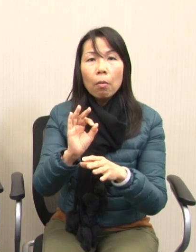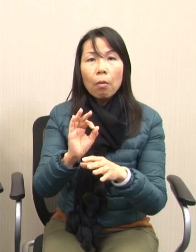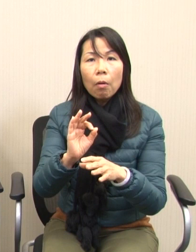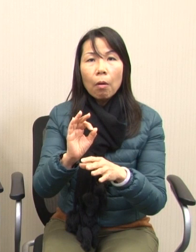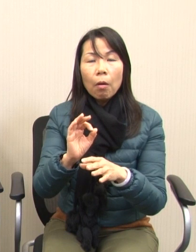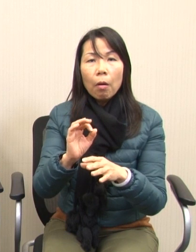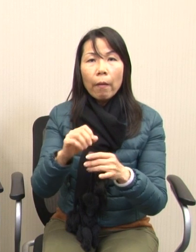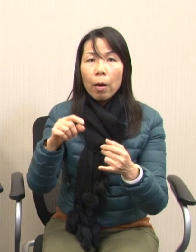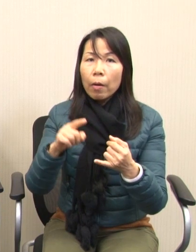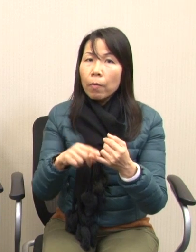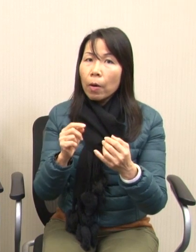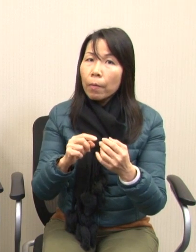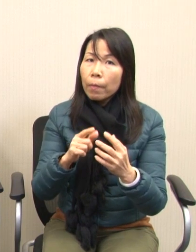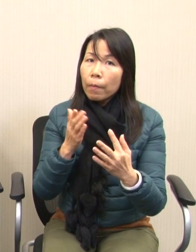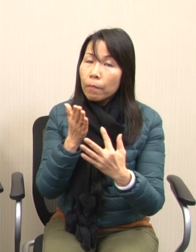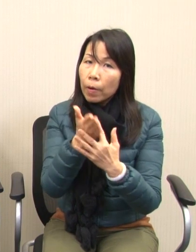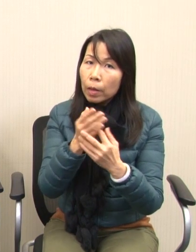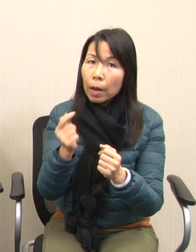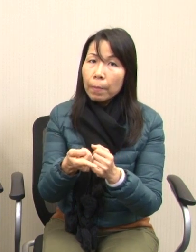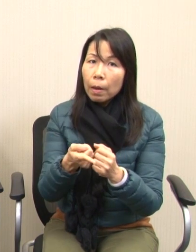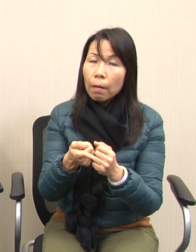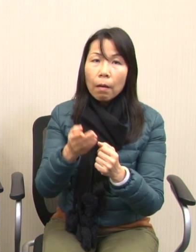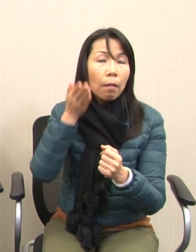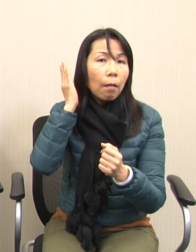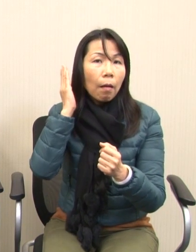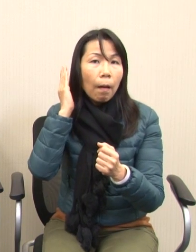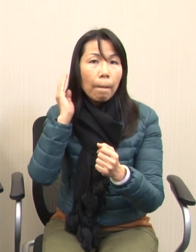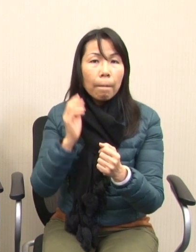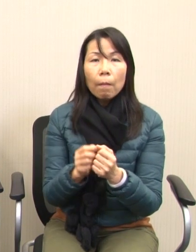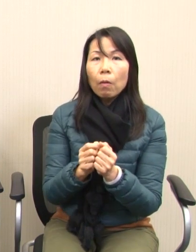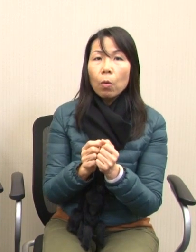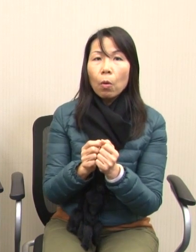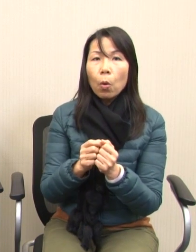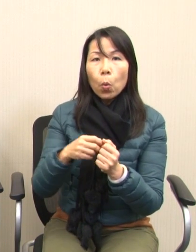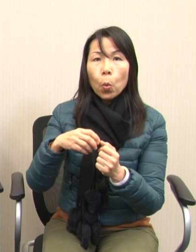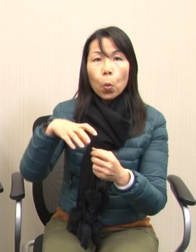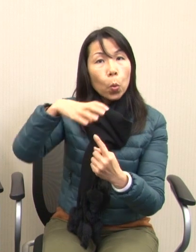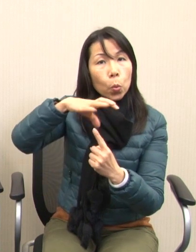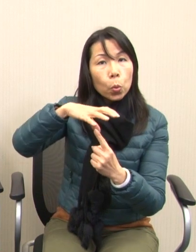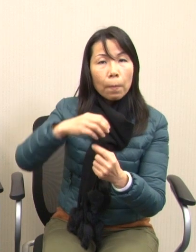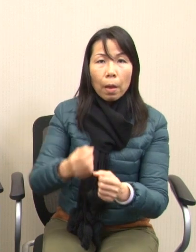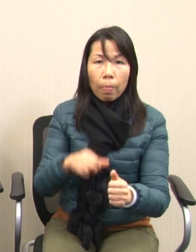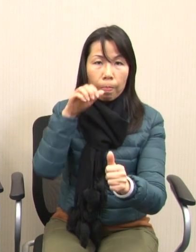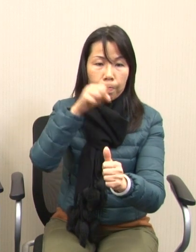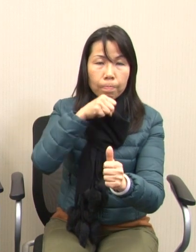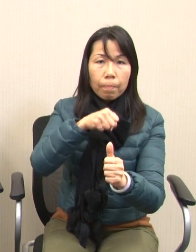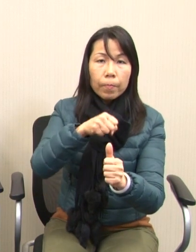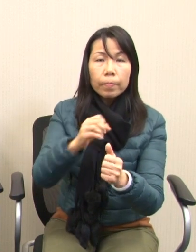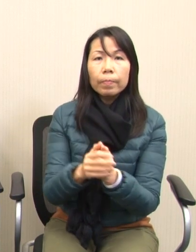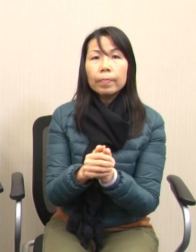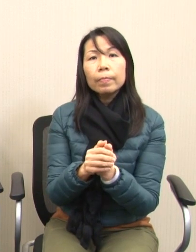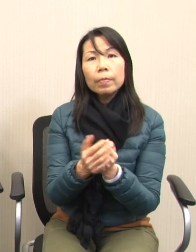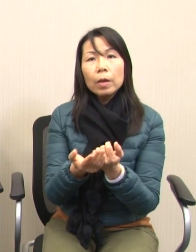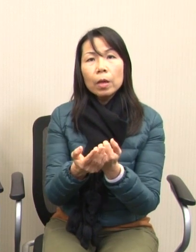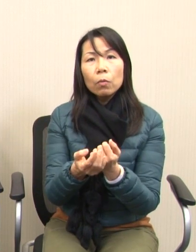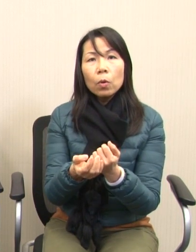就係話羅冠聰俾人打，係大家睇到的。好多人被人